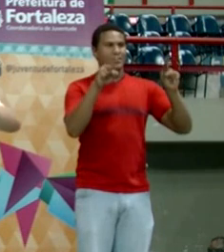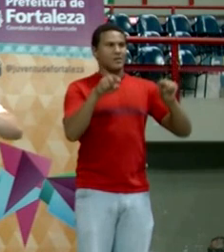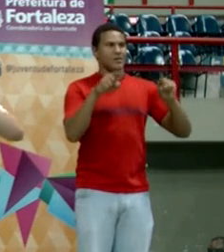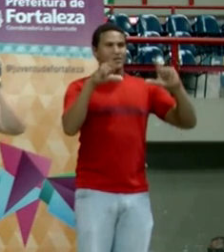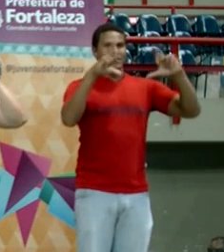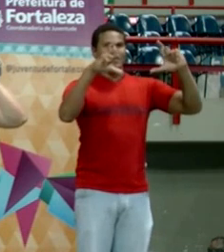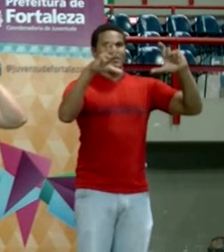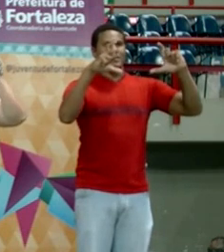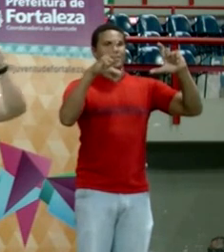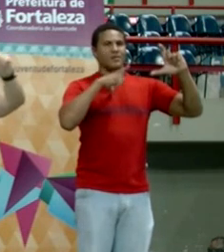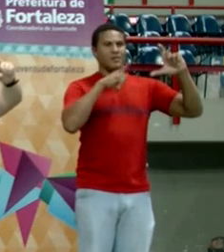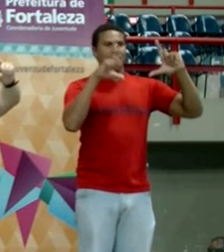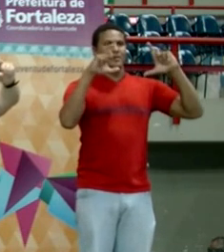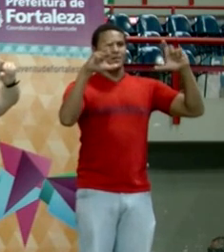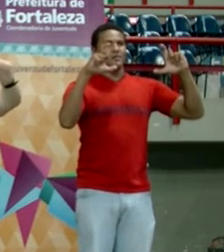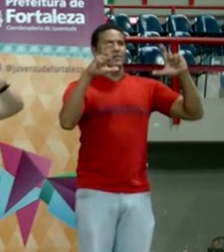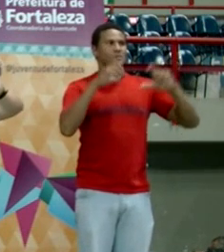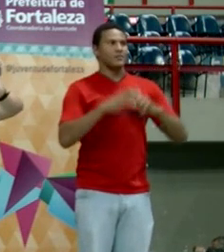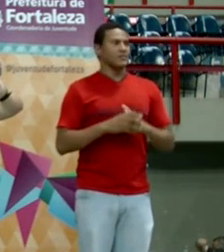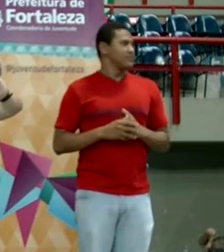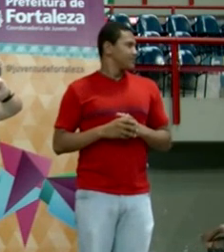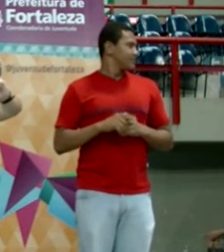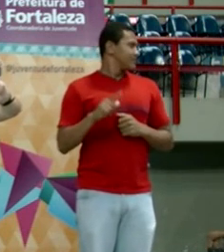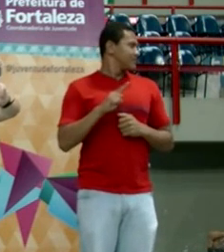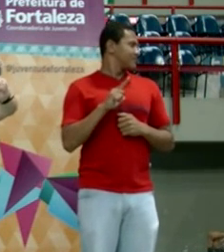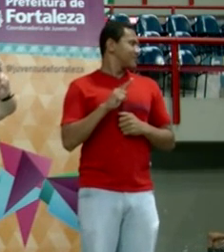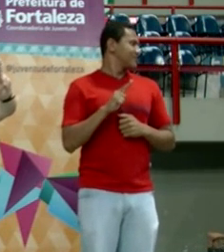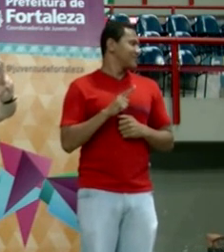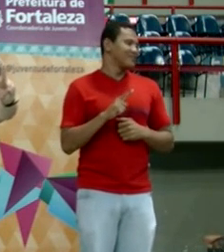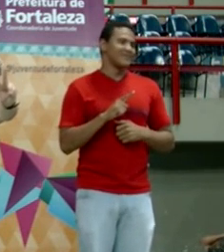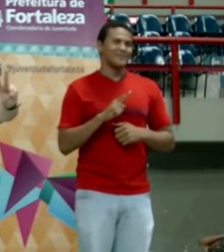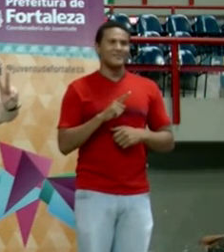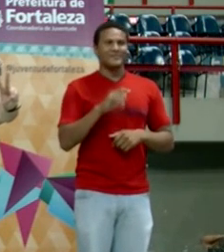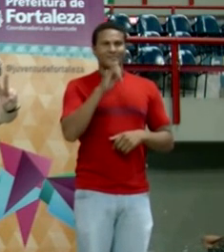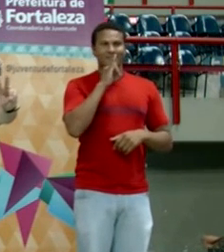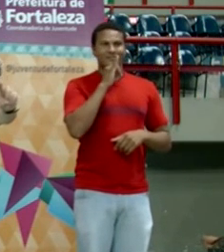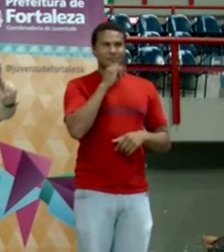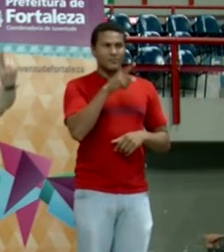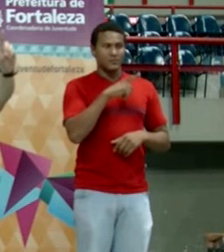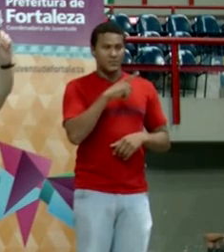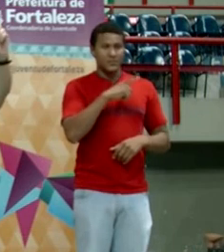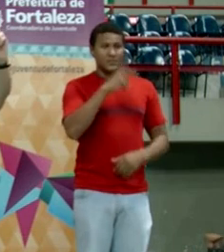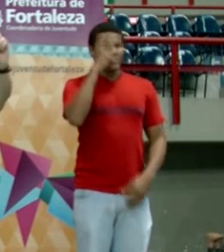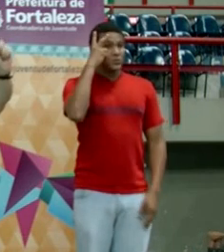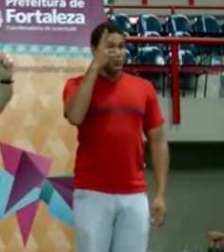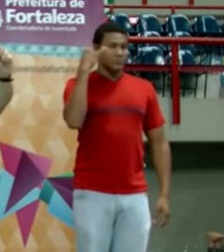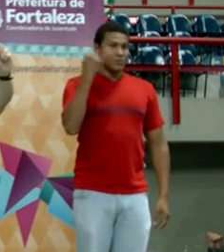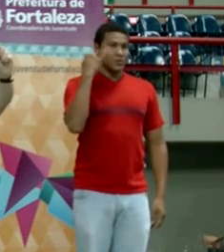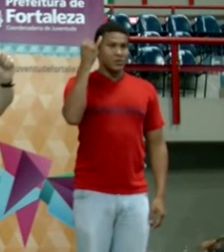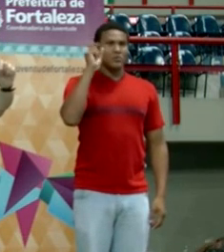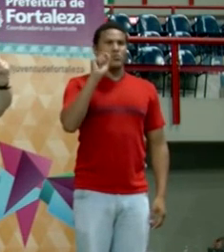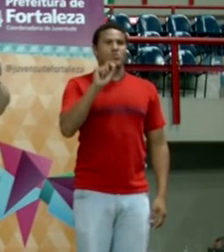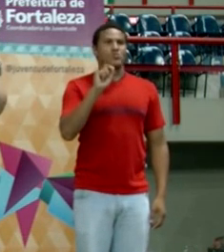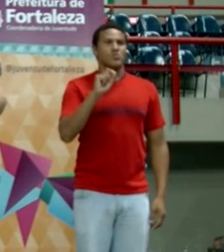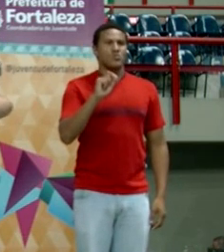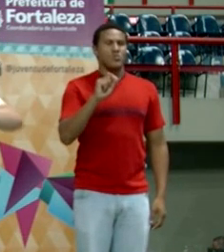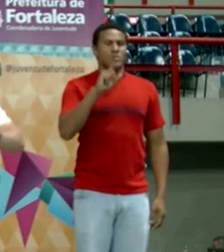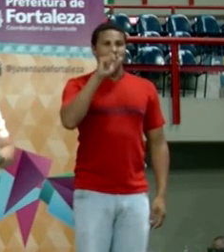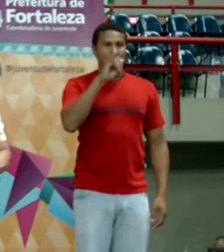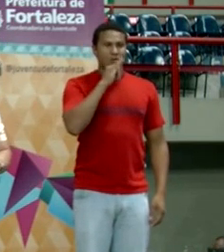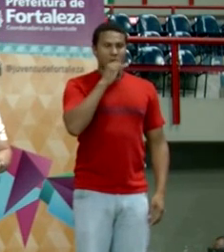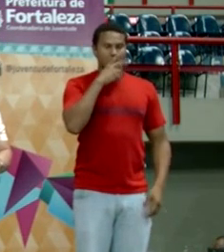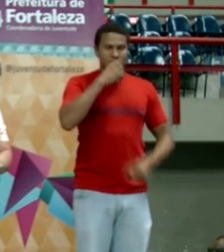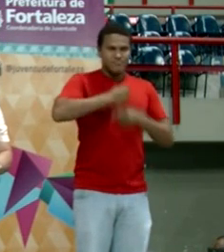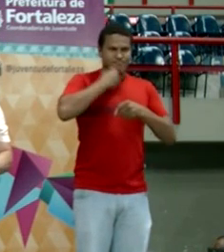Pronto. Bota uma chavezinha. Na Guerra Fria em 61 aconteceu duas coisas importantíssimas. Construção do Muro